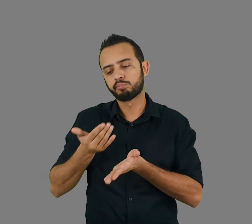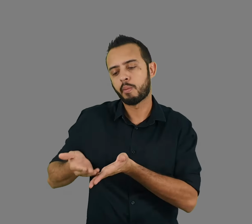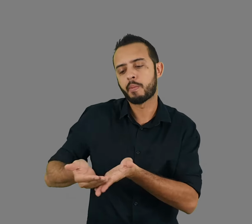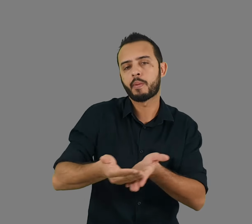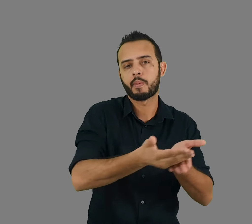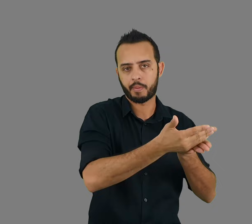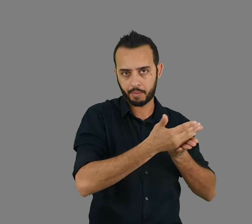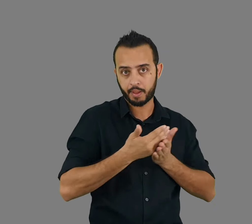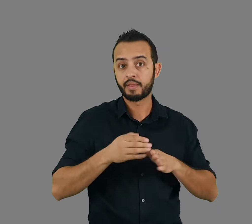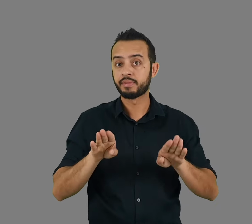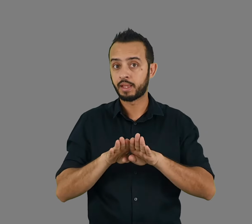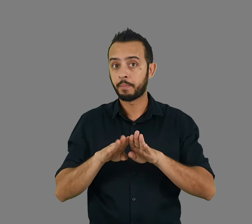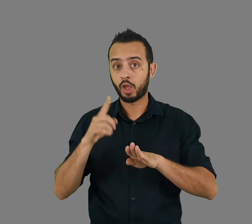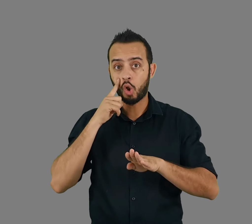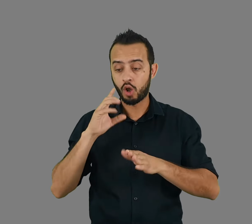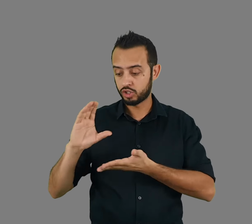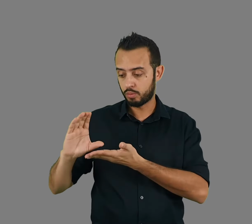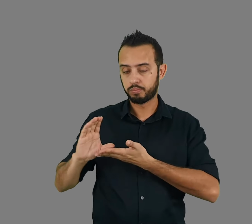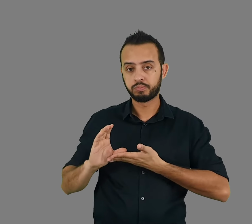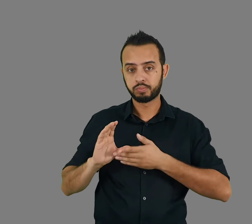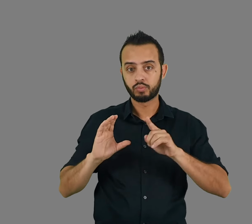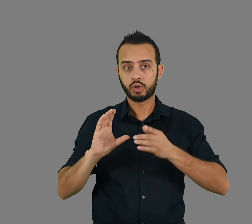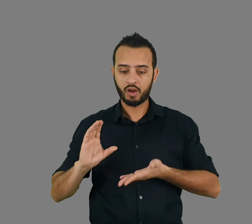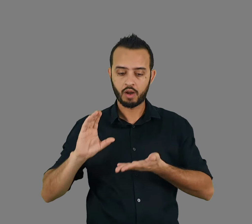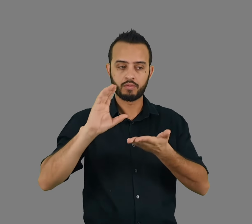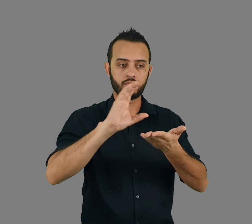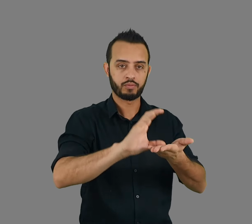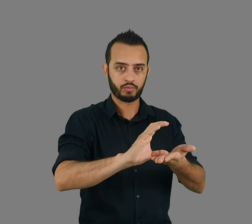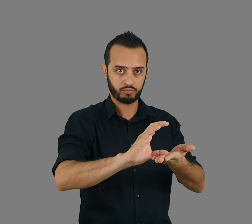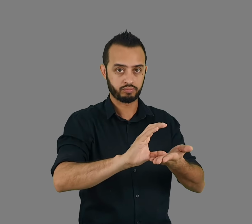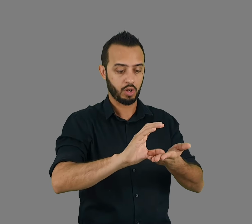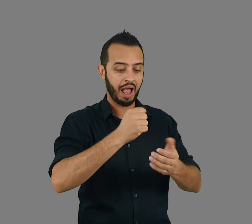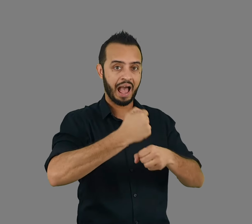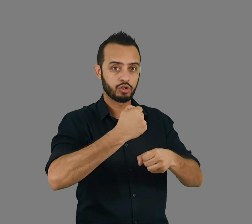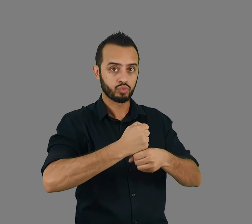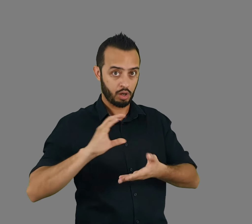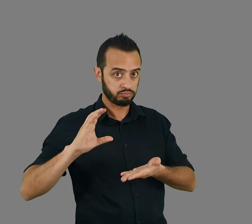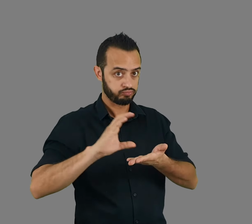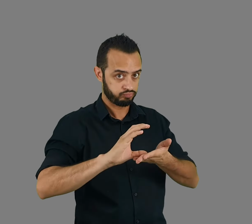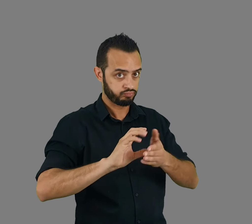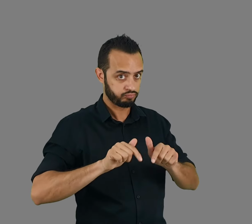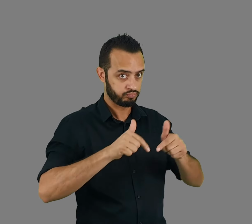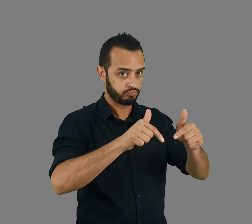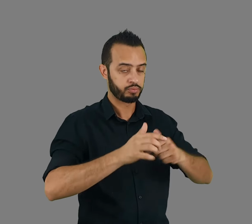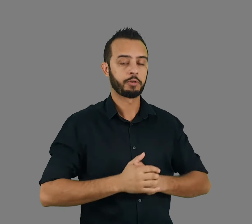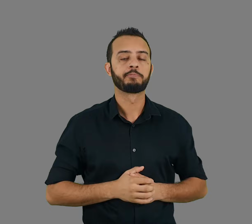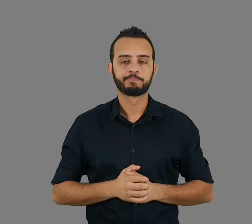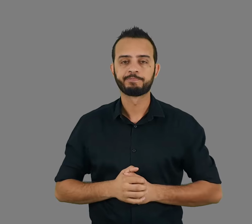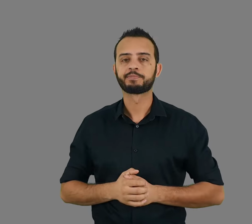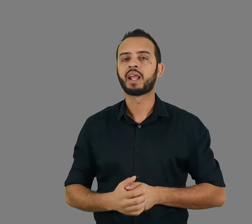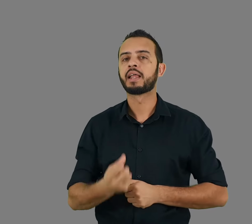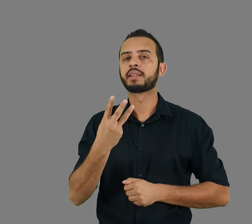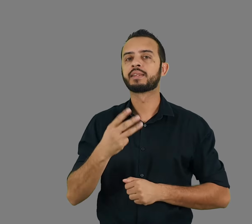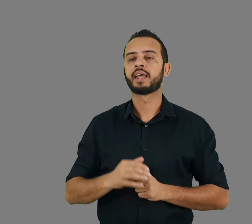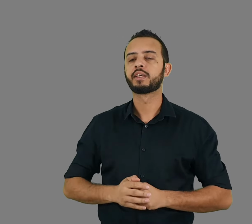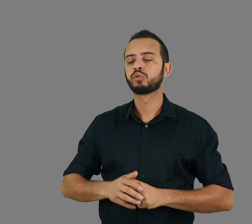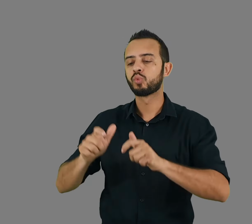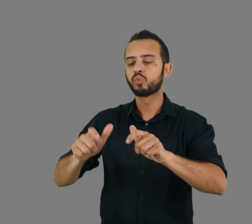que revertidos totalmente em benefício da SUCAMP. 3. Aluguéis de imóveis e juros de títulos